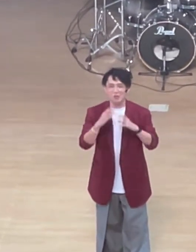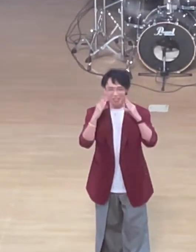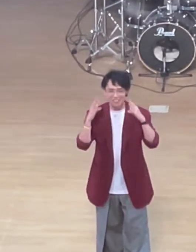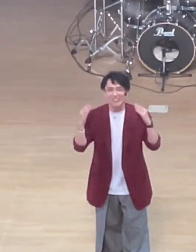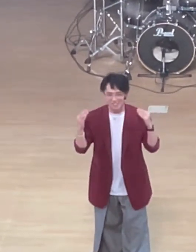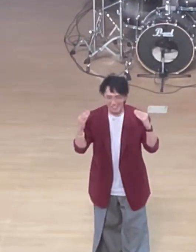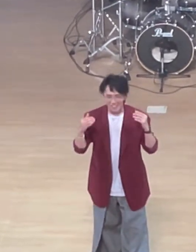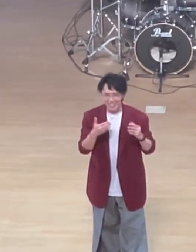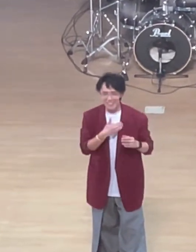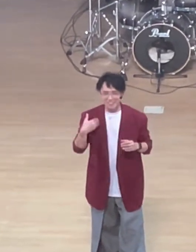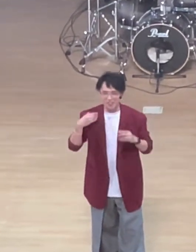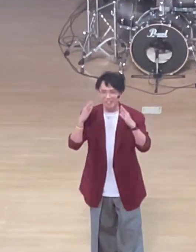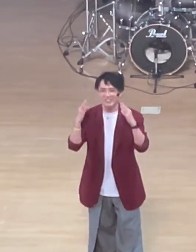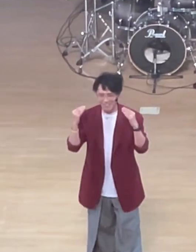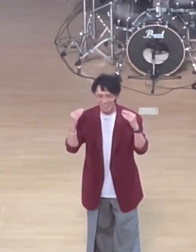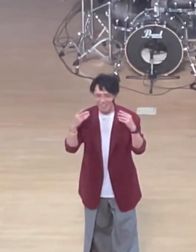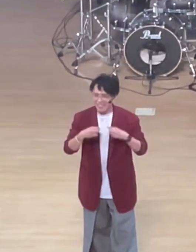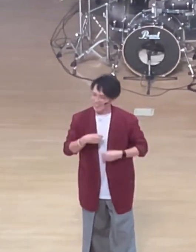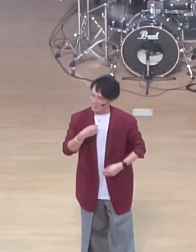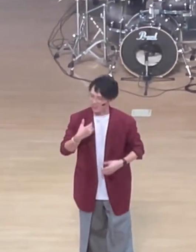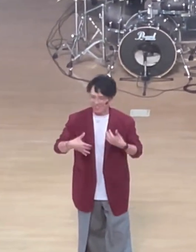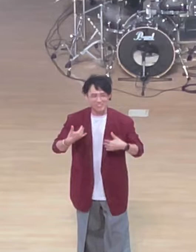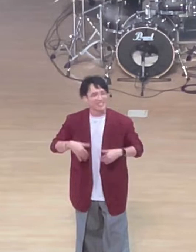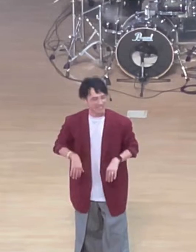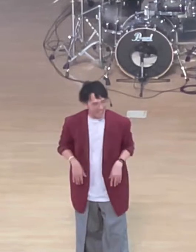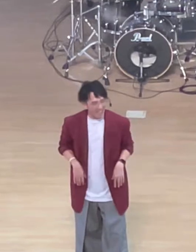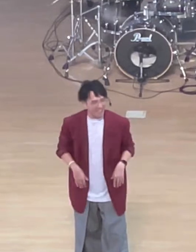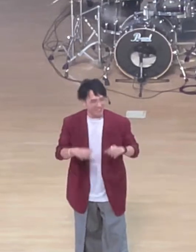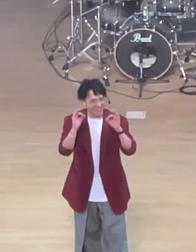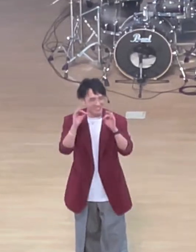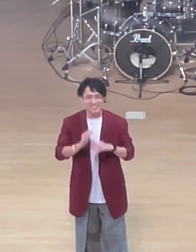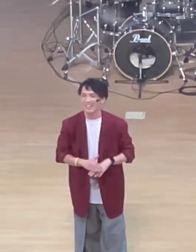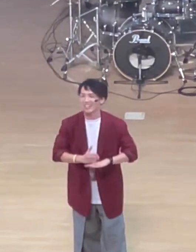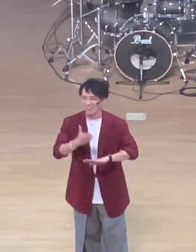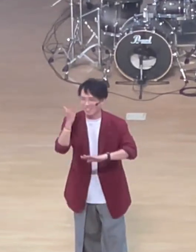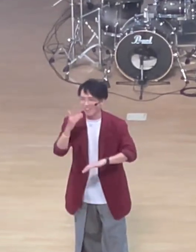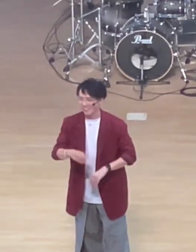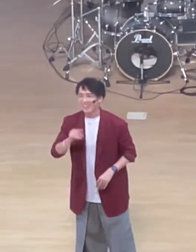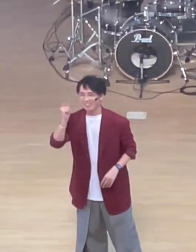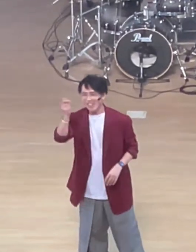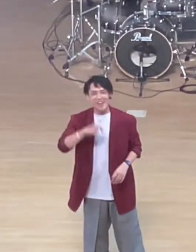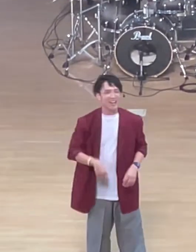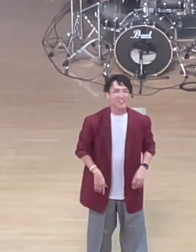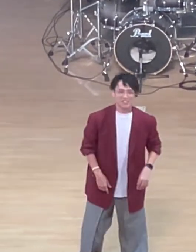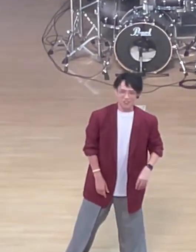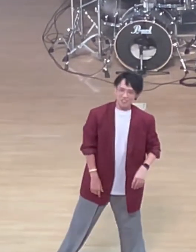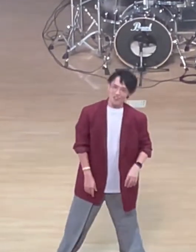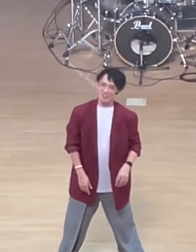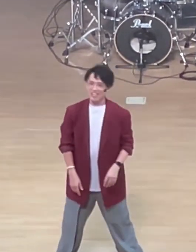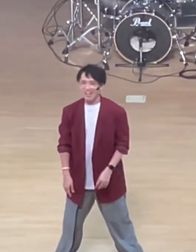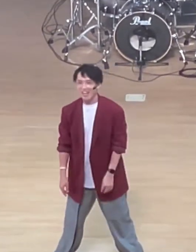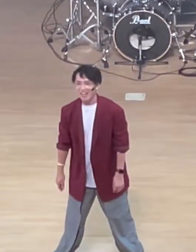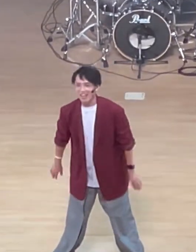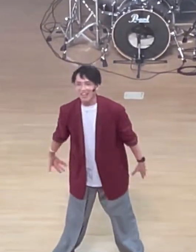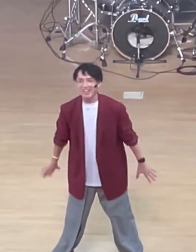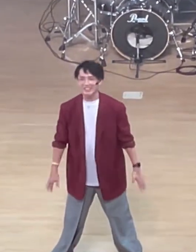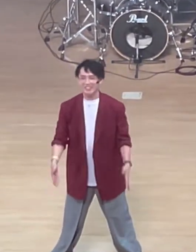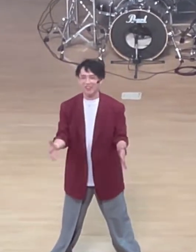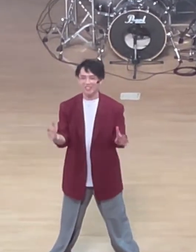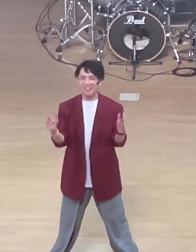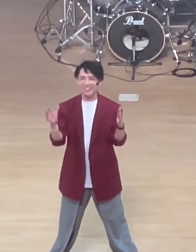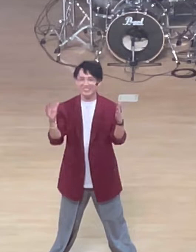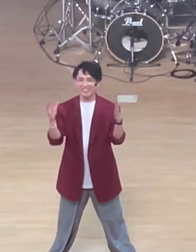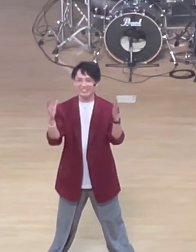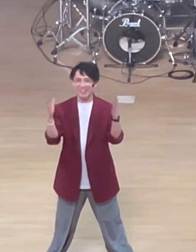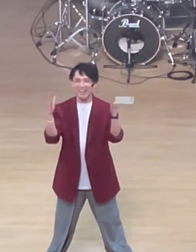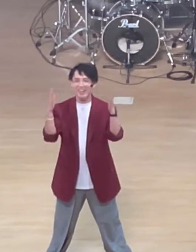と思っても笑っちゃうし、できたら笑っちゃう。これ楽しく、楽しくですね。素晴らしいです。ありがとうございます。では、その調子でじゃあ、